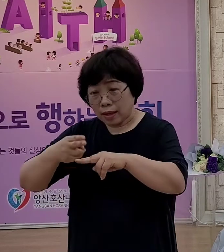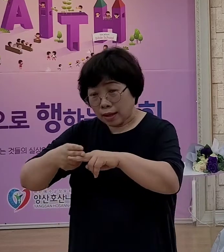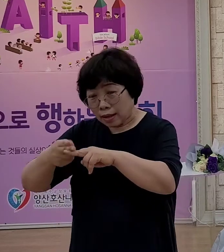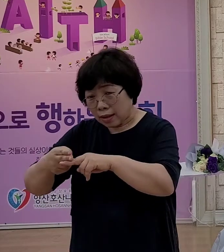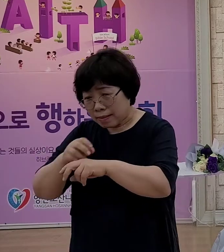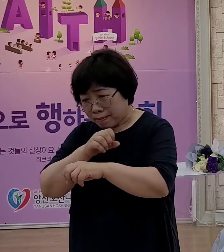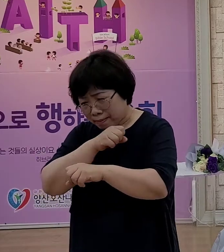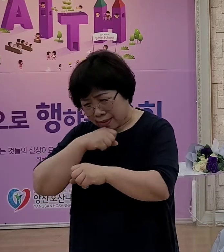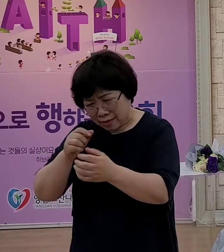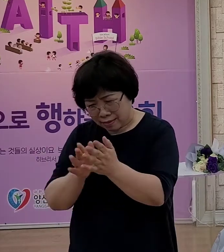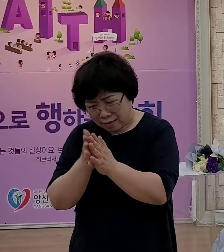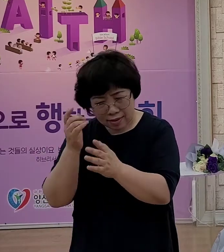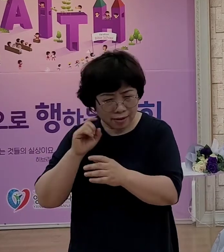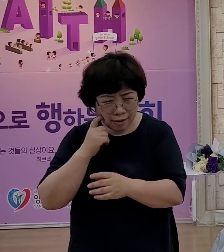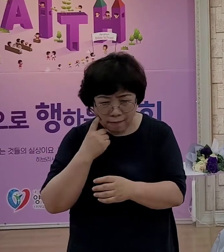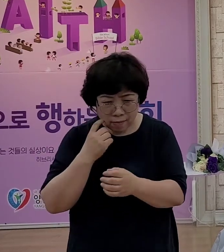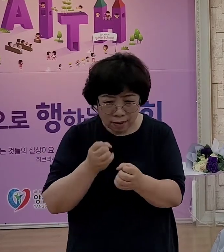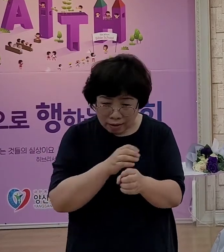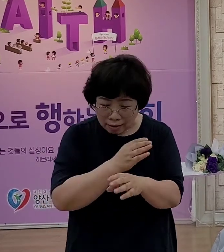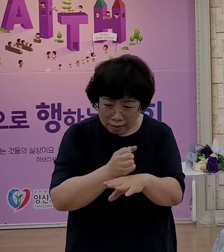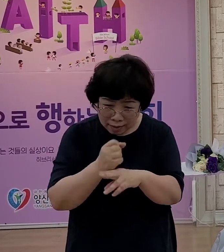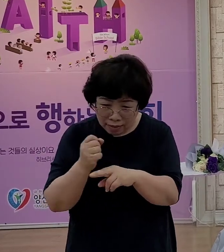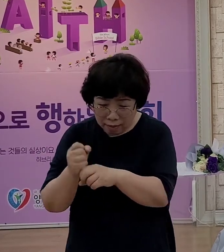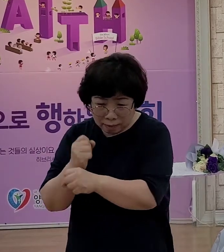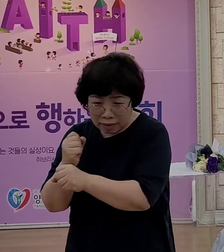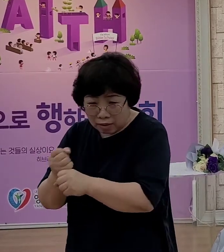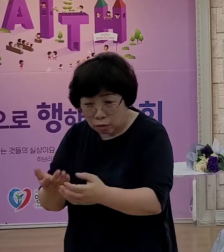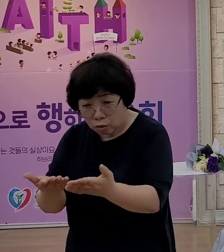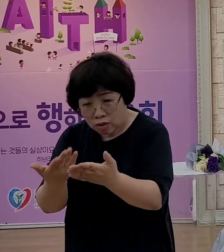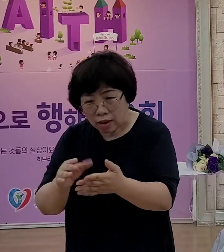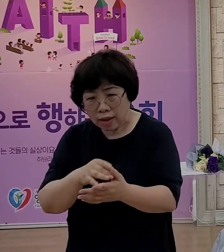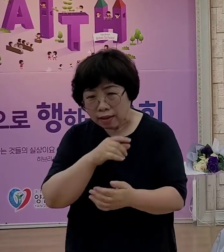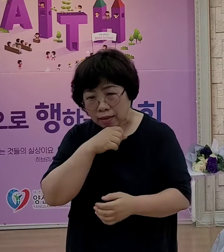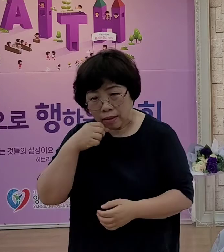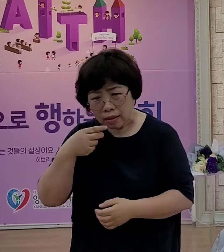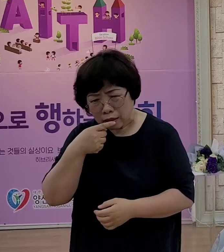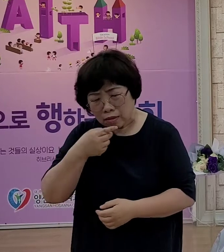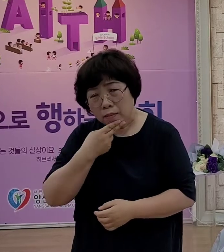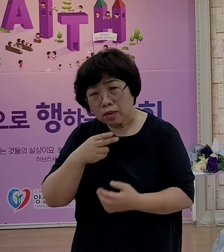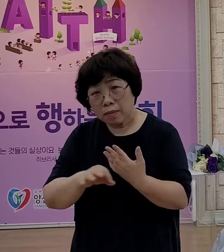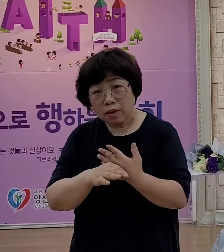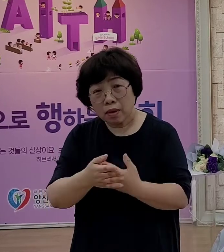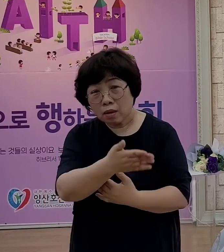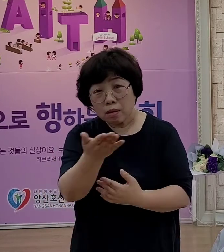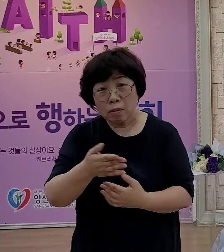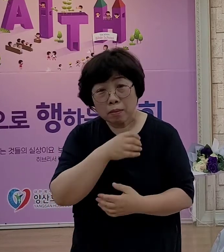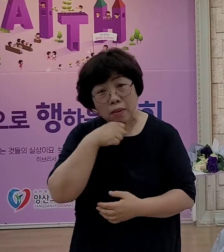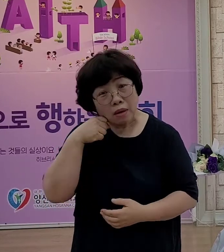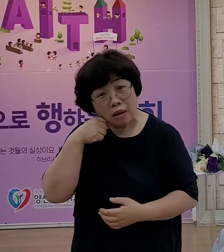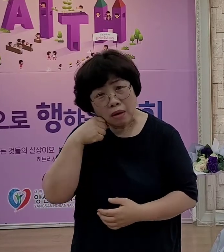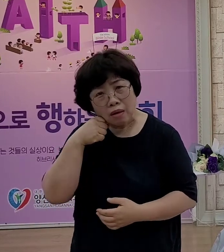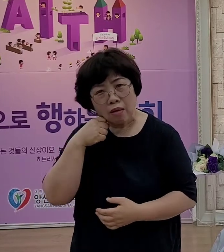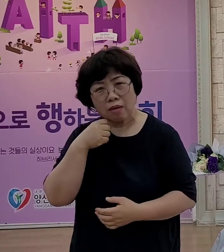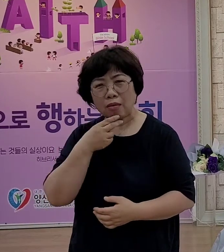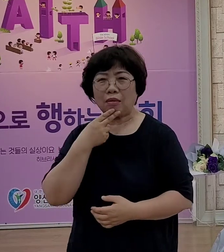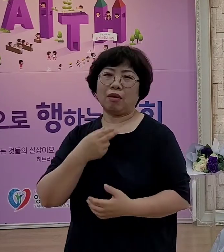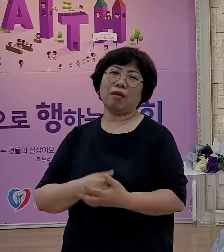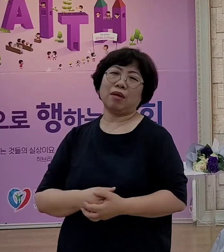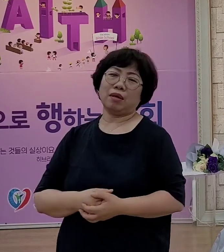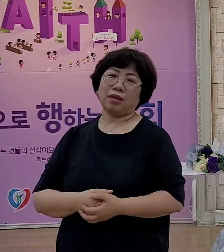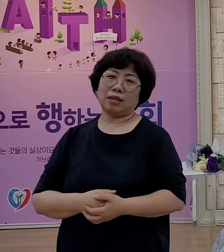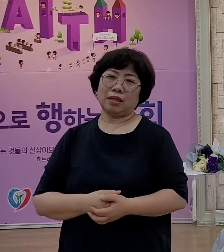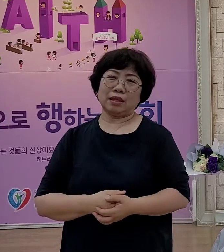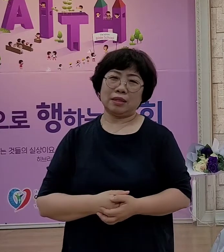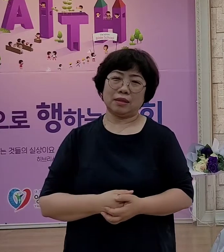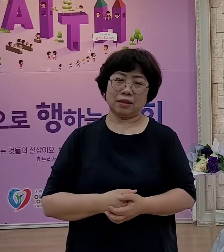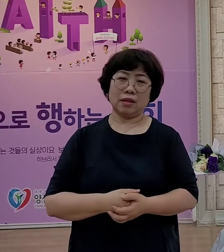같습니까? 안 됩니다. 바로 이것을 말하는 거예요. 여러분, 말은요, 이